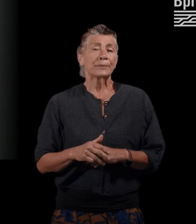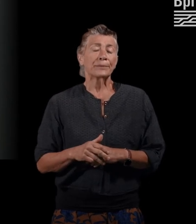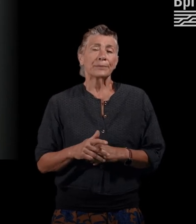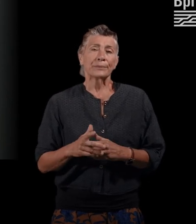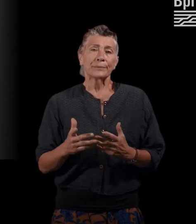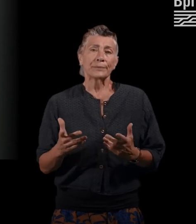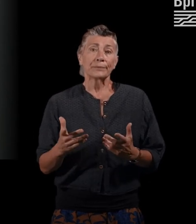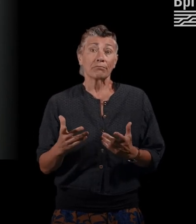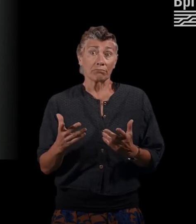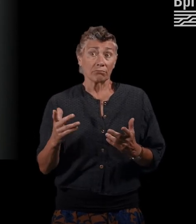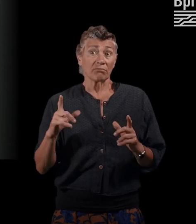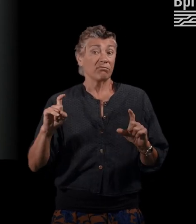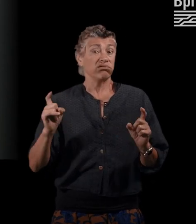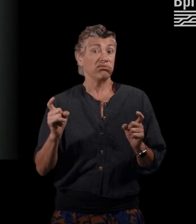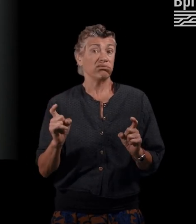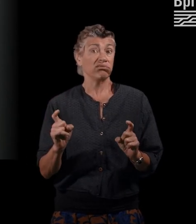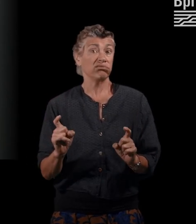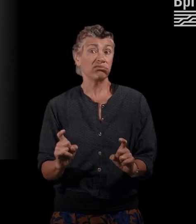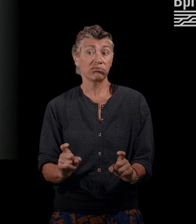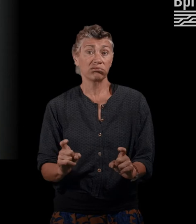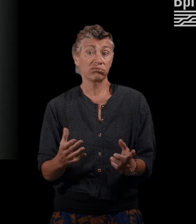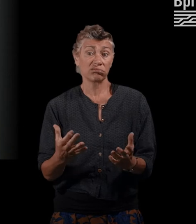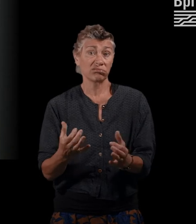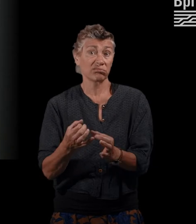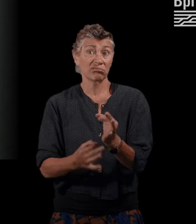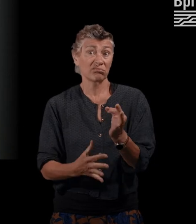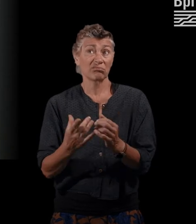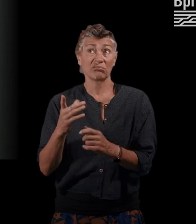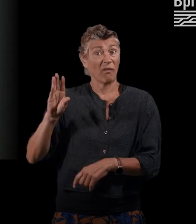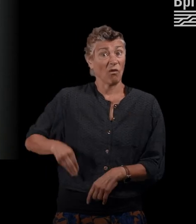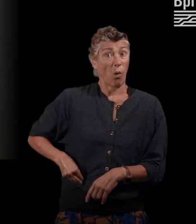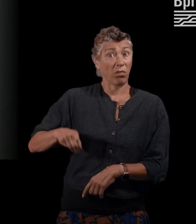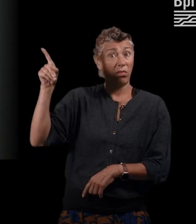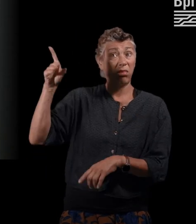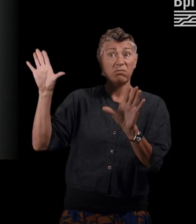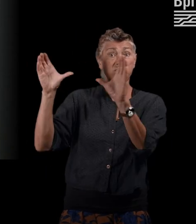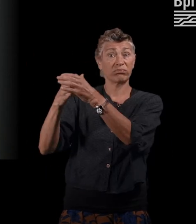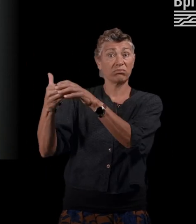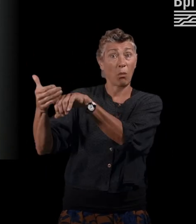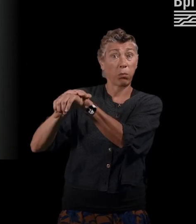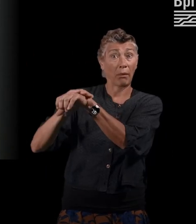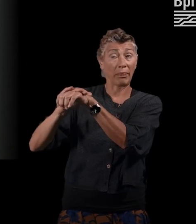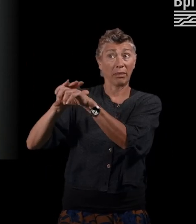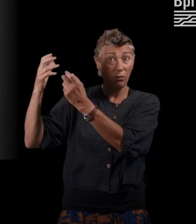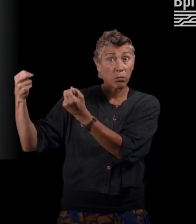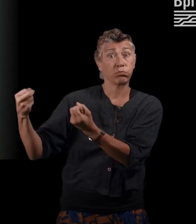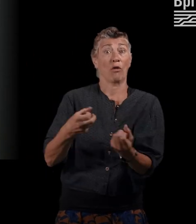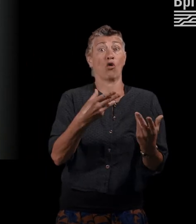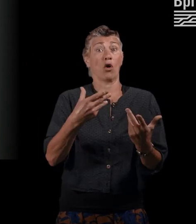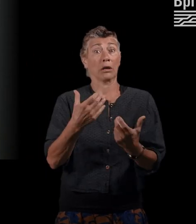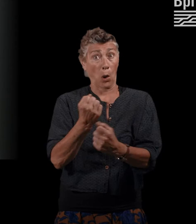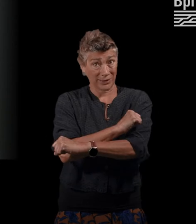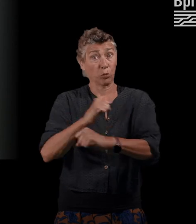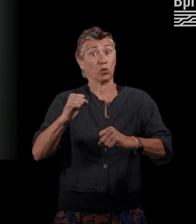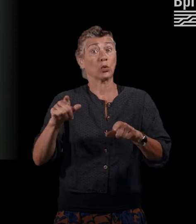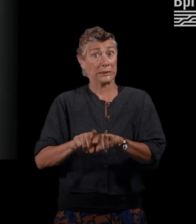Et il a abouti, en fait, c'est l'incurie et la corruption de la classe politique libanaise qui a abouti à cette explosion. C'est le